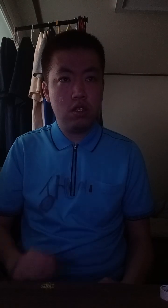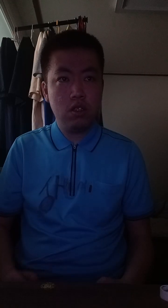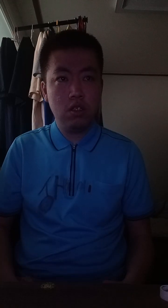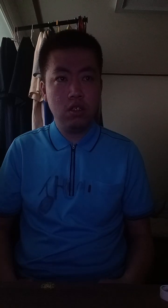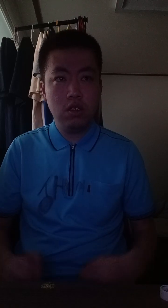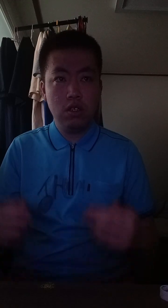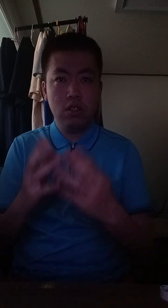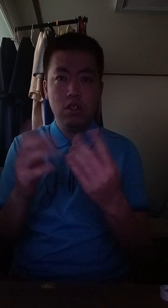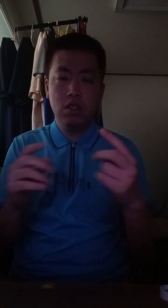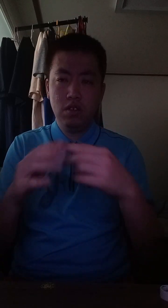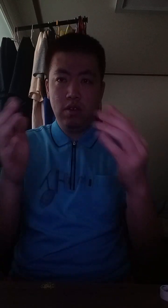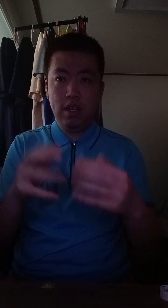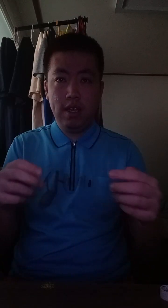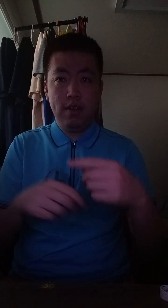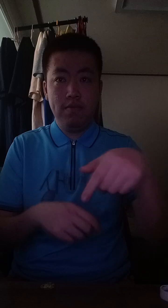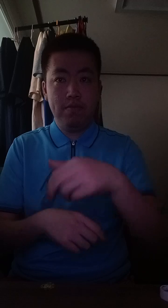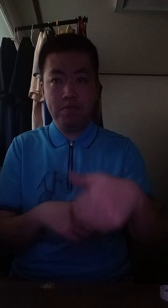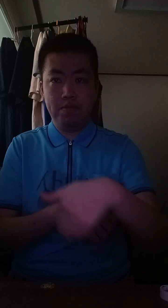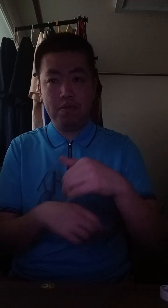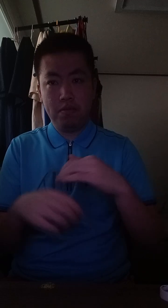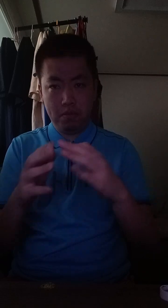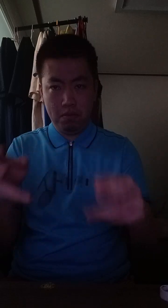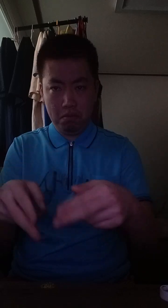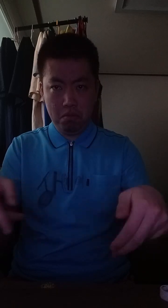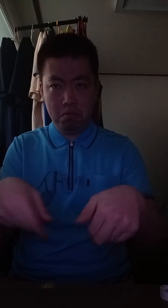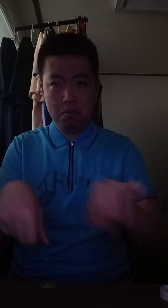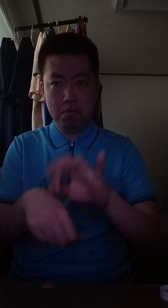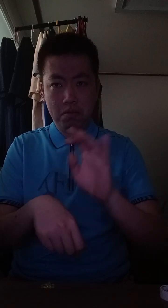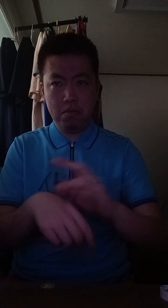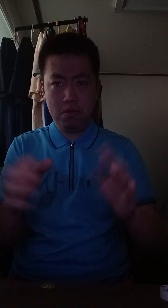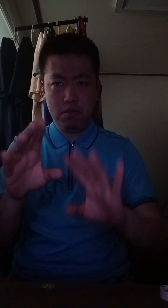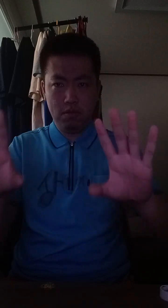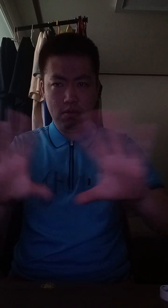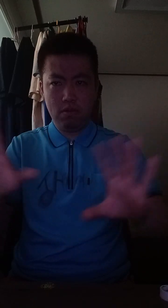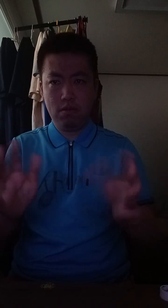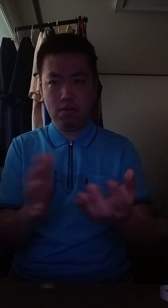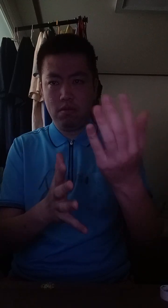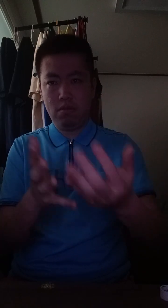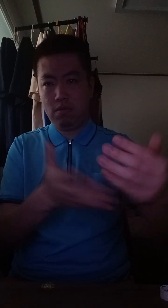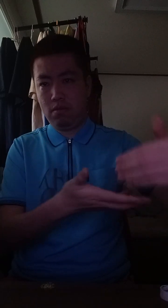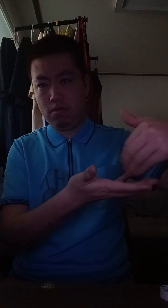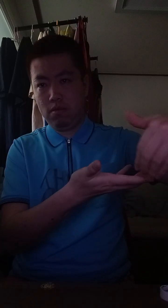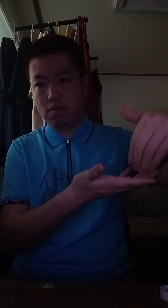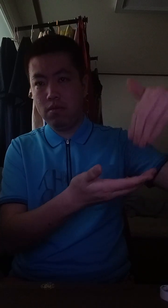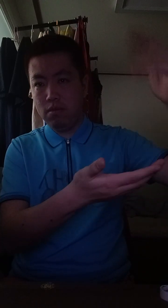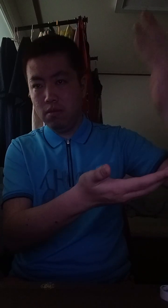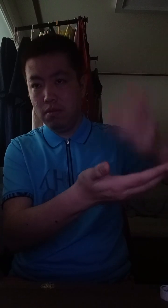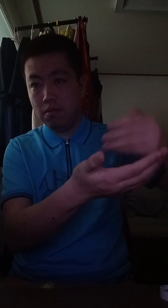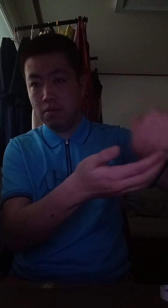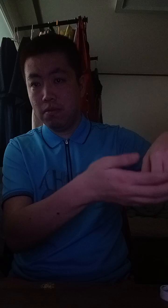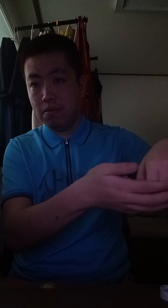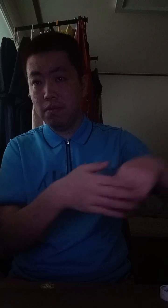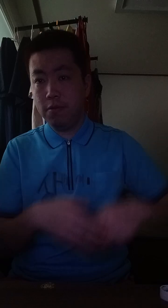오늘 오후 부산에서 지하철 선로 옆면에 있던 대형 환풍기가 달리던 전동차로 떨어졌습니다. 전동차